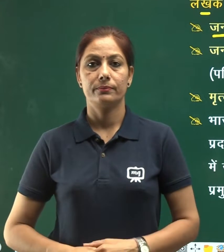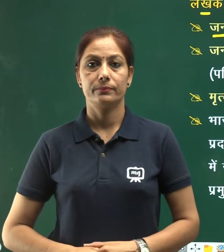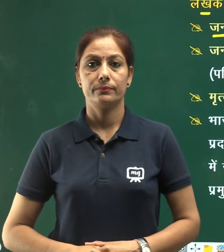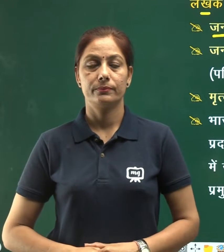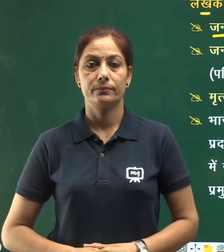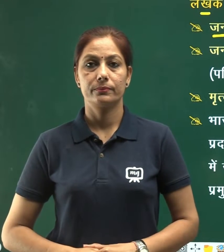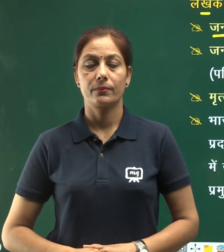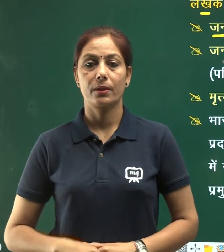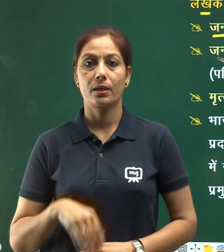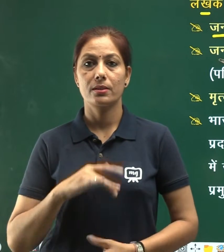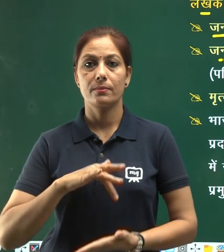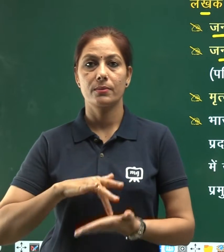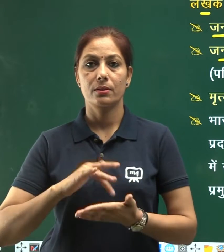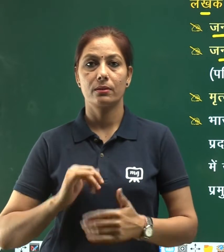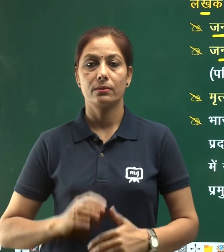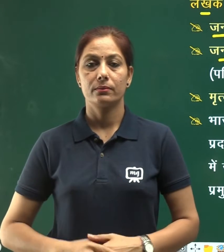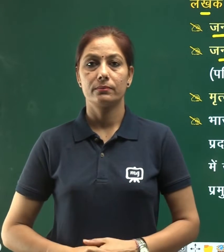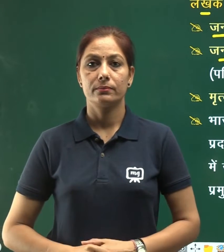जन्म स्थान